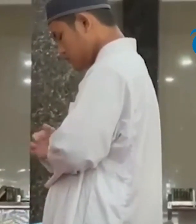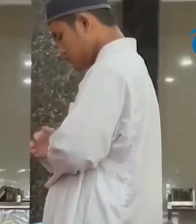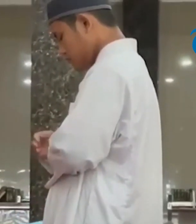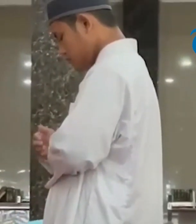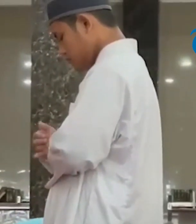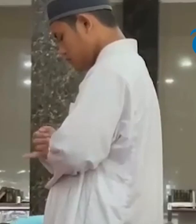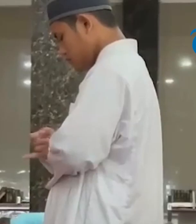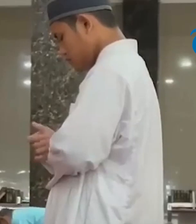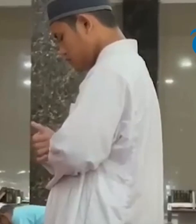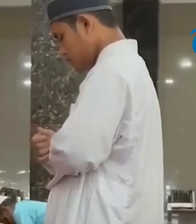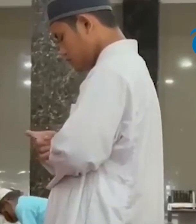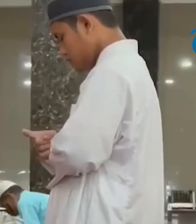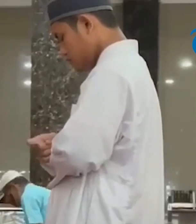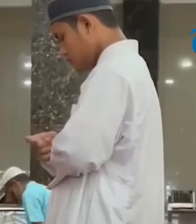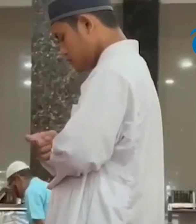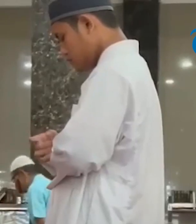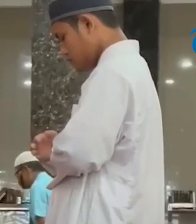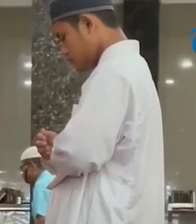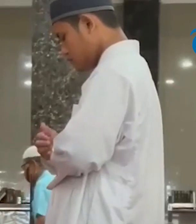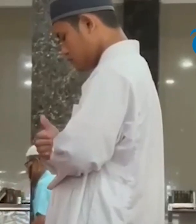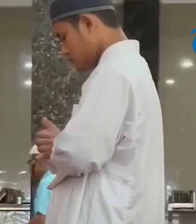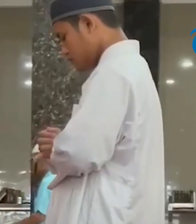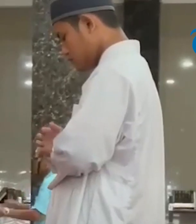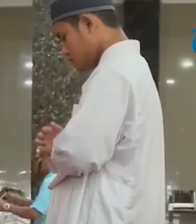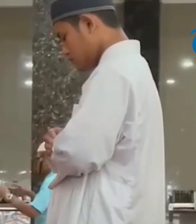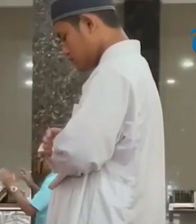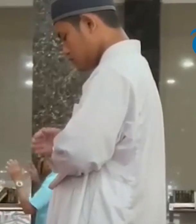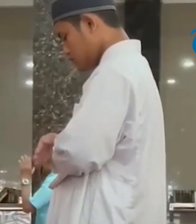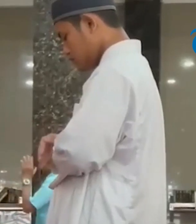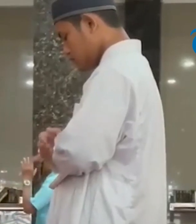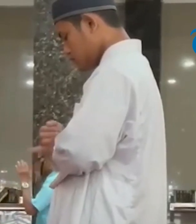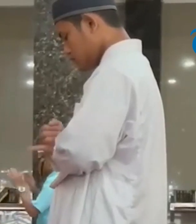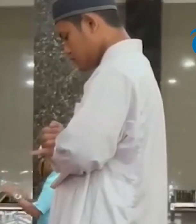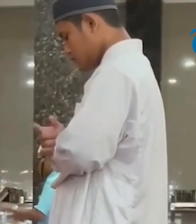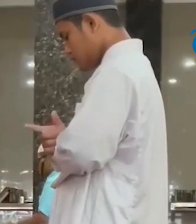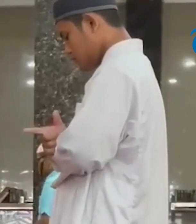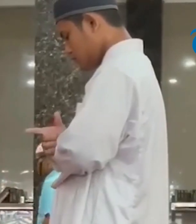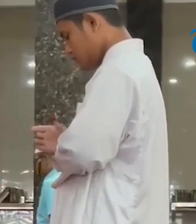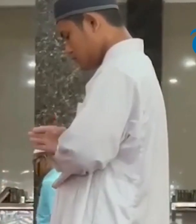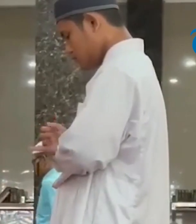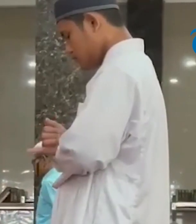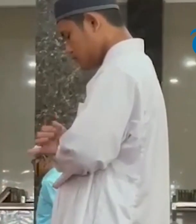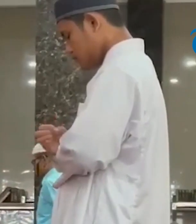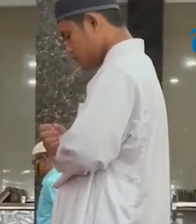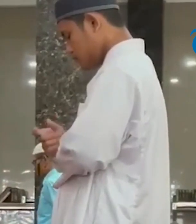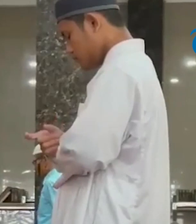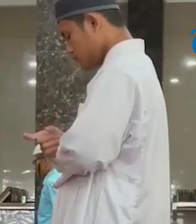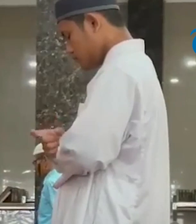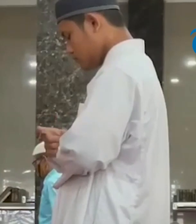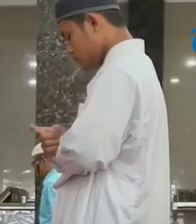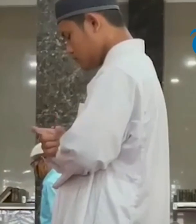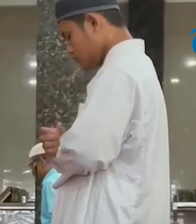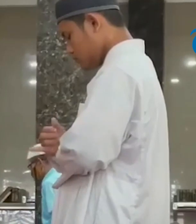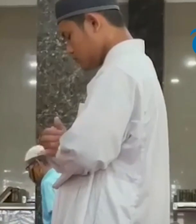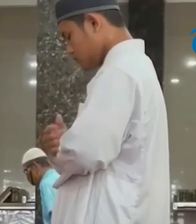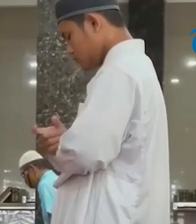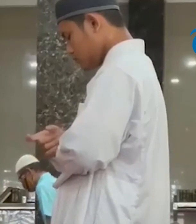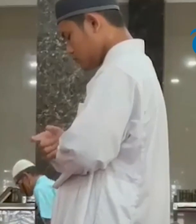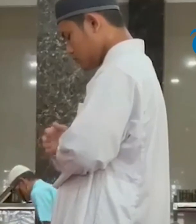seorang pria memakai gamis putih berdiri ketika salat sembari menggerakan jari-jari tangannya tentunya ini menjadi hal yang langka ketika sedang salat berjamaah